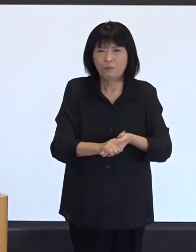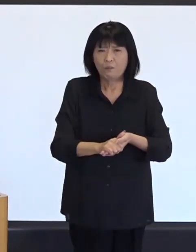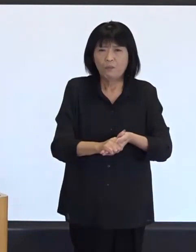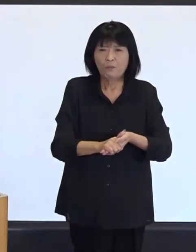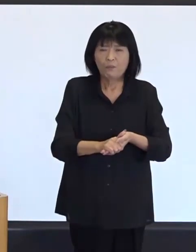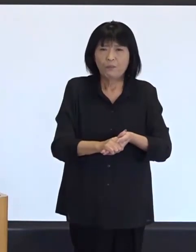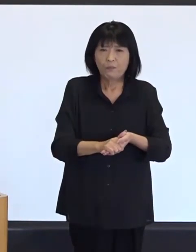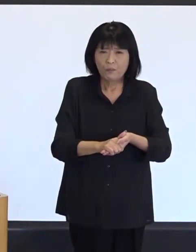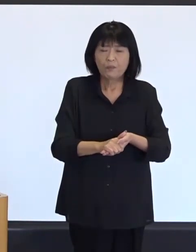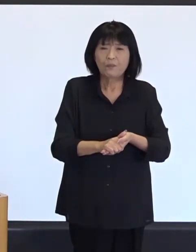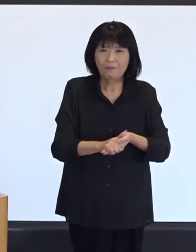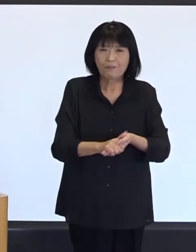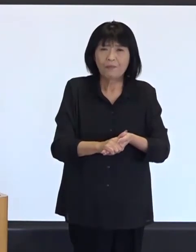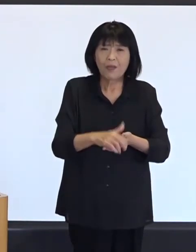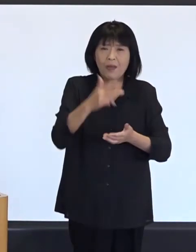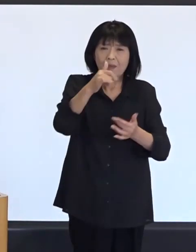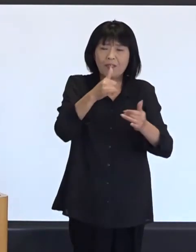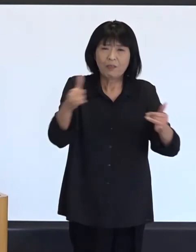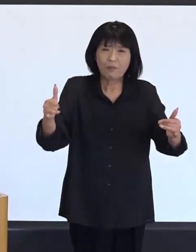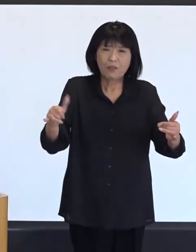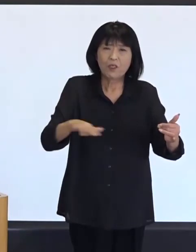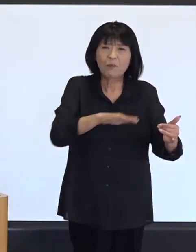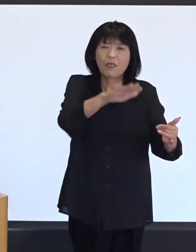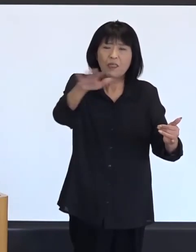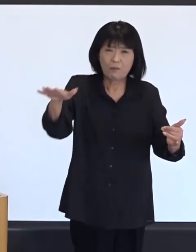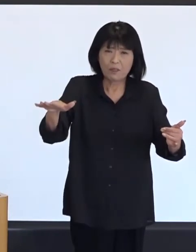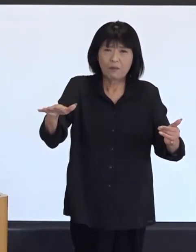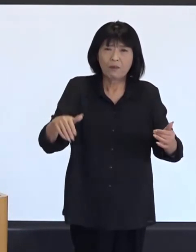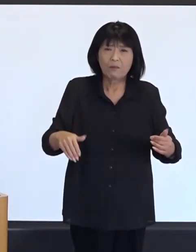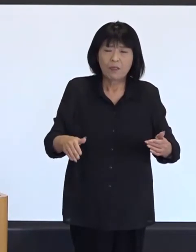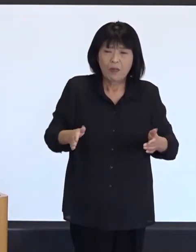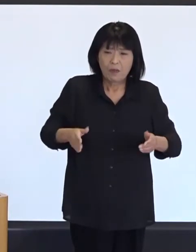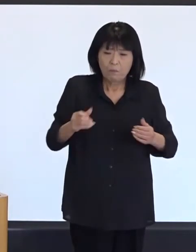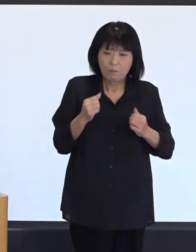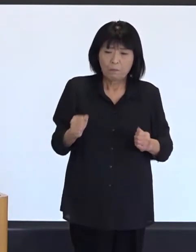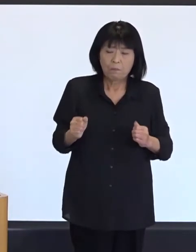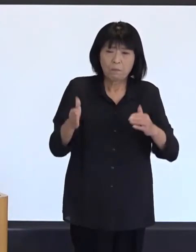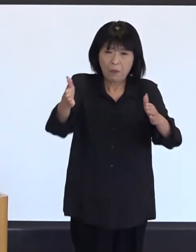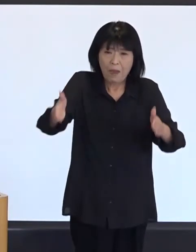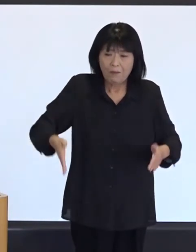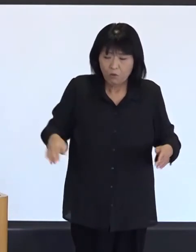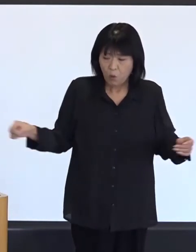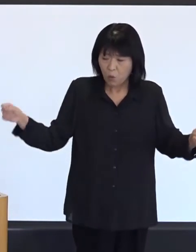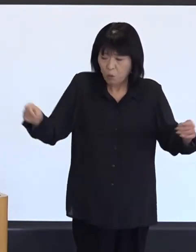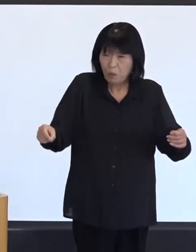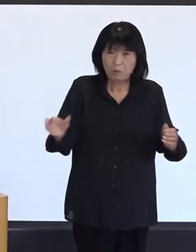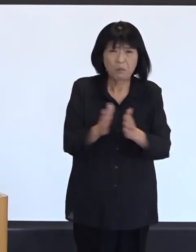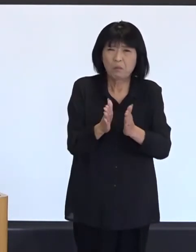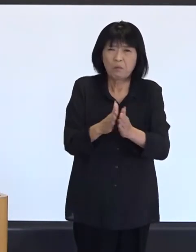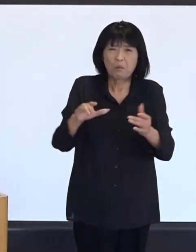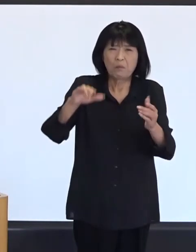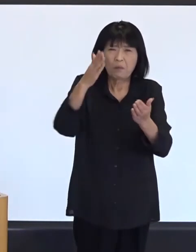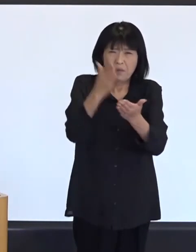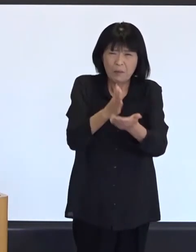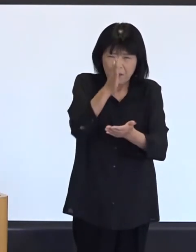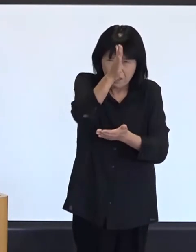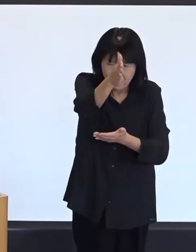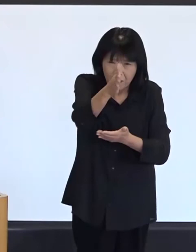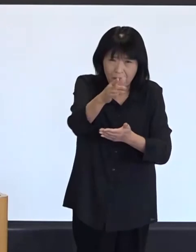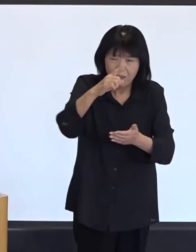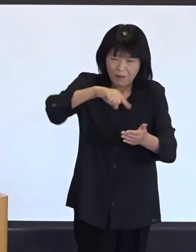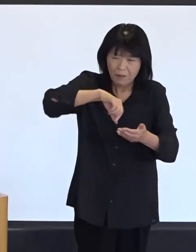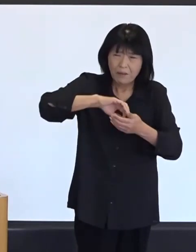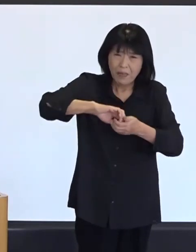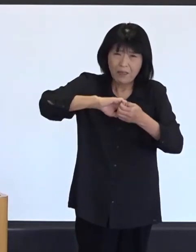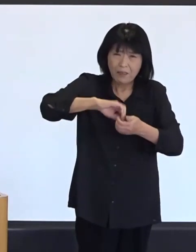ますが、市民の皆様につきましては沿道での応援はご遠慮いただき、ぜひご自宅のテレ